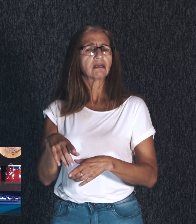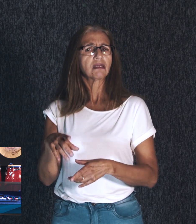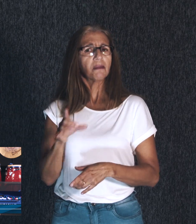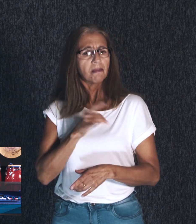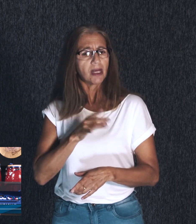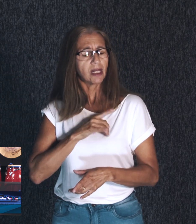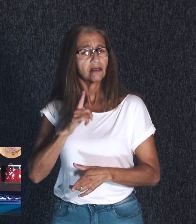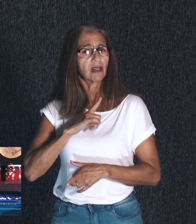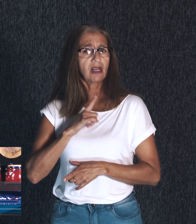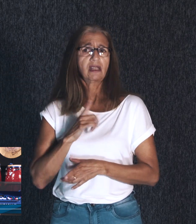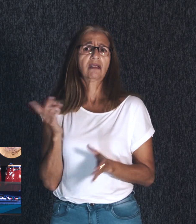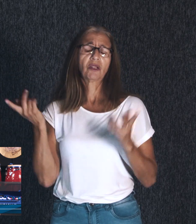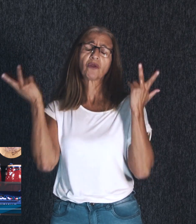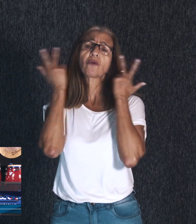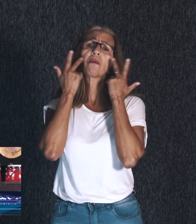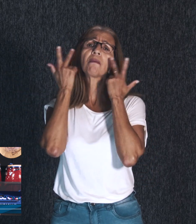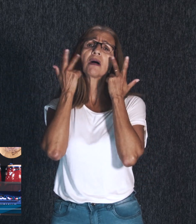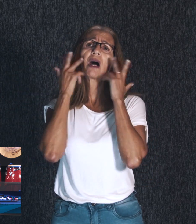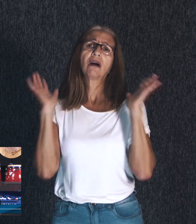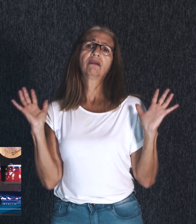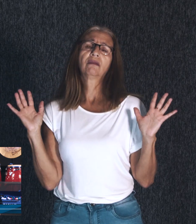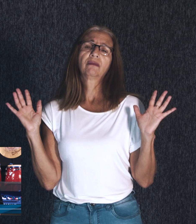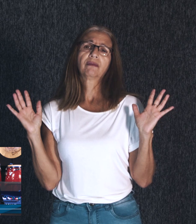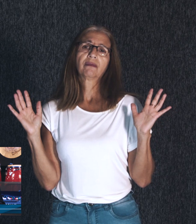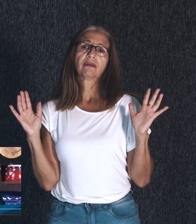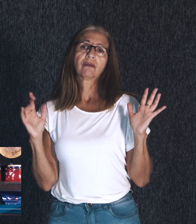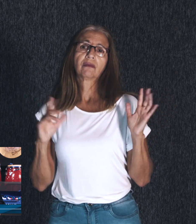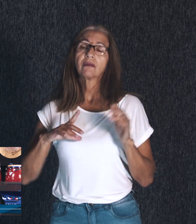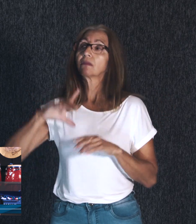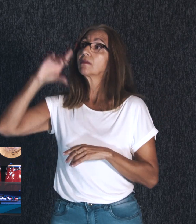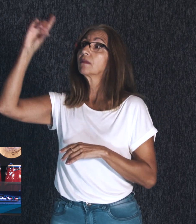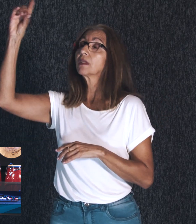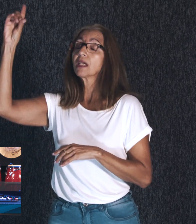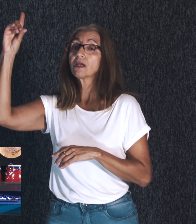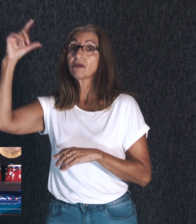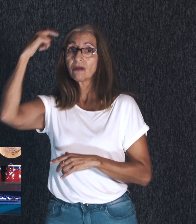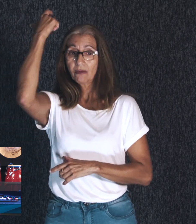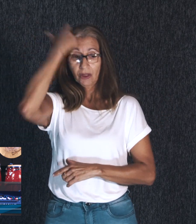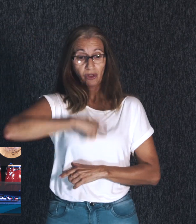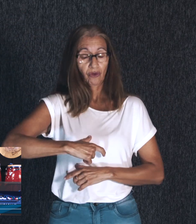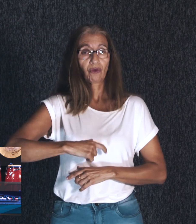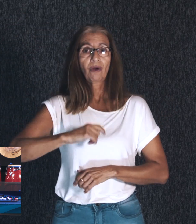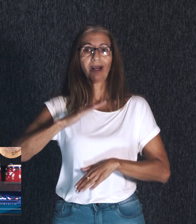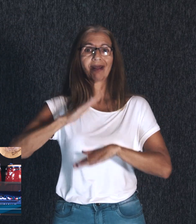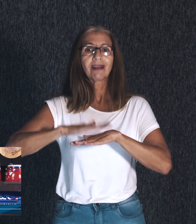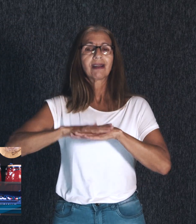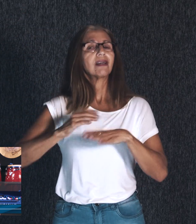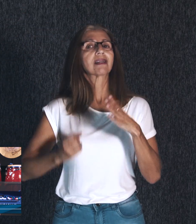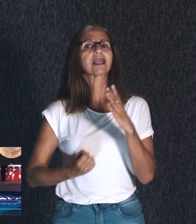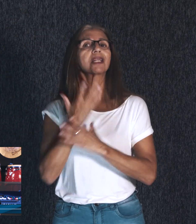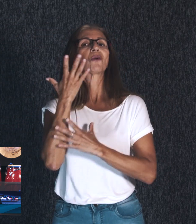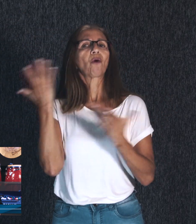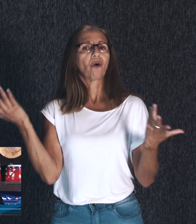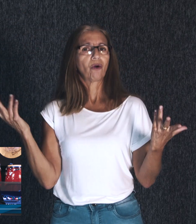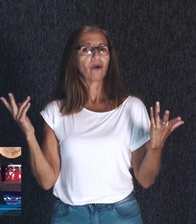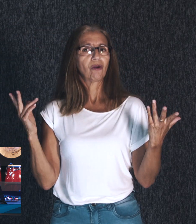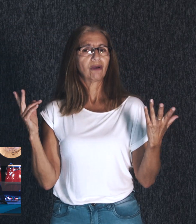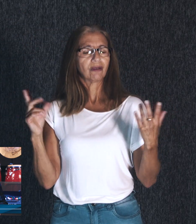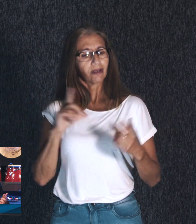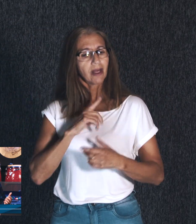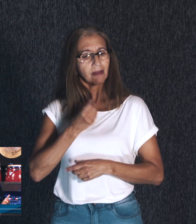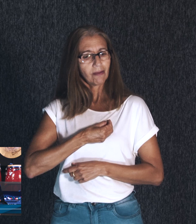Se nós não tivéssemos medo, nós não teríamos receio de altura. Nós nos lançaríamos de um prédio de